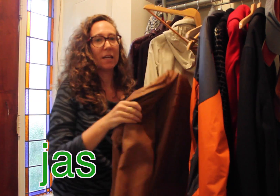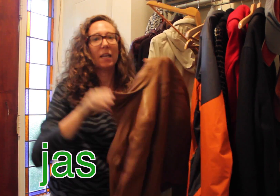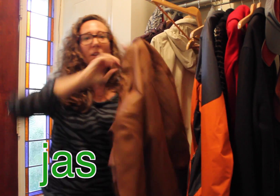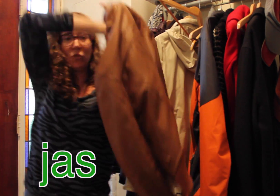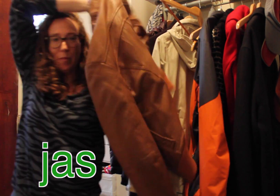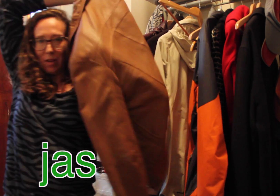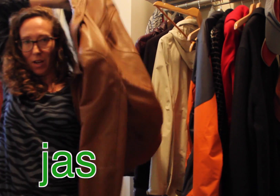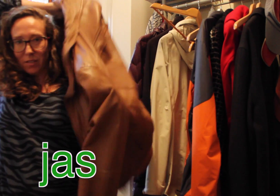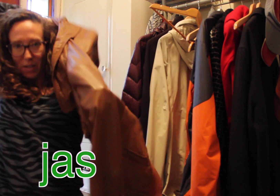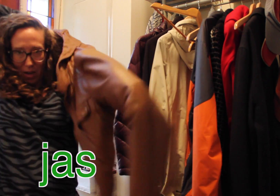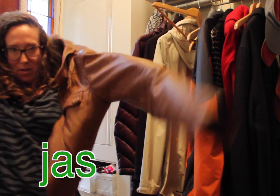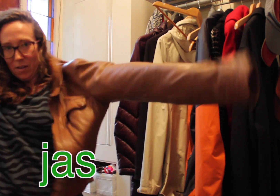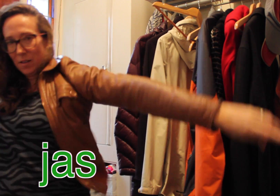Ik doe mijn jas aan.